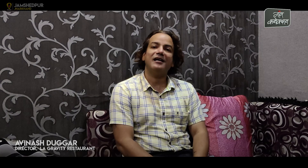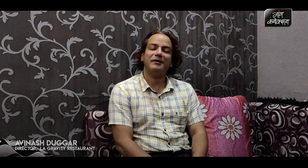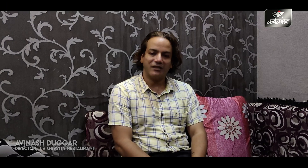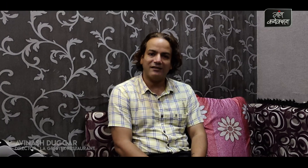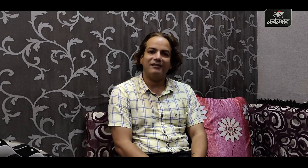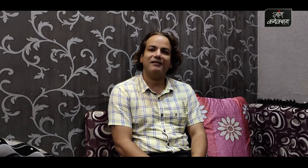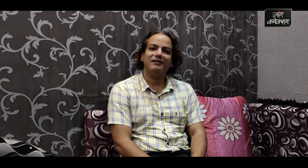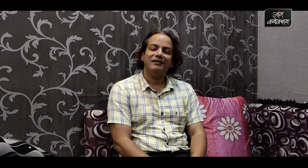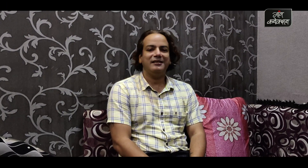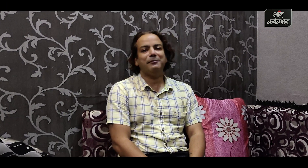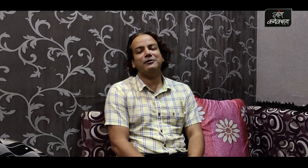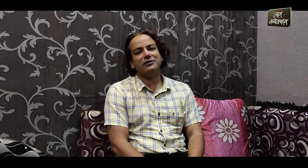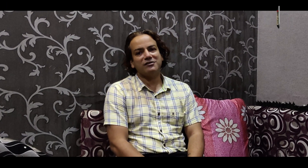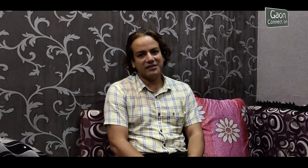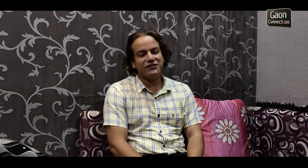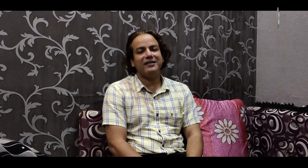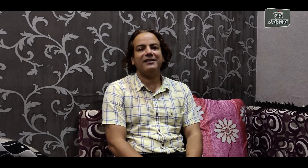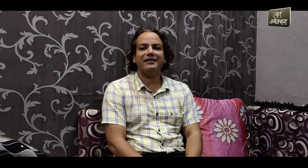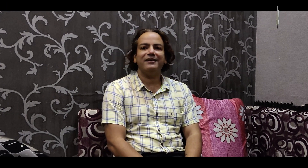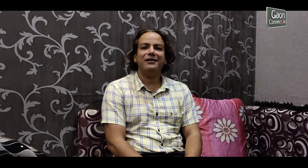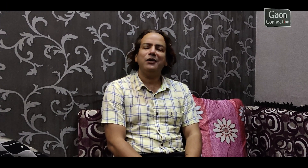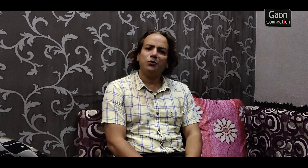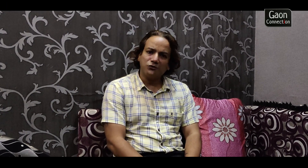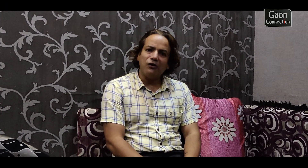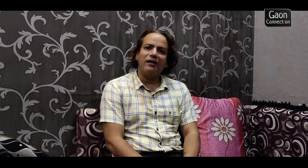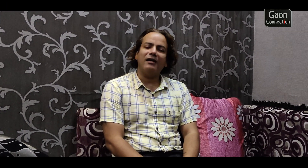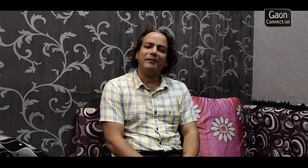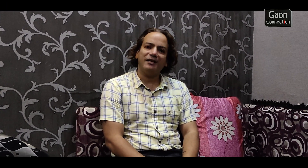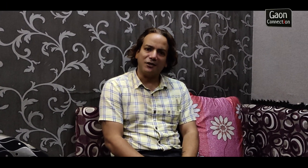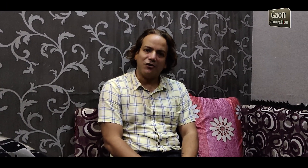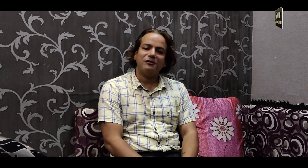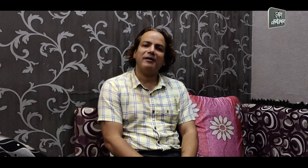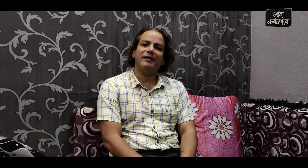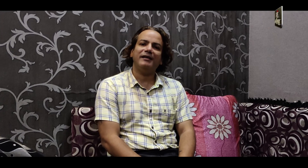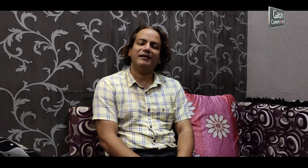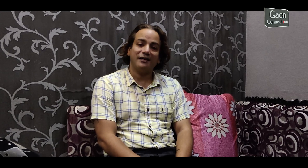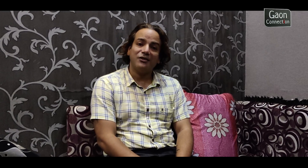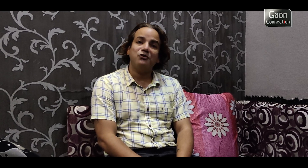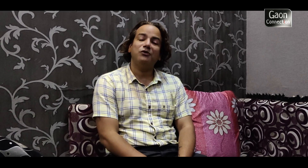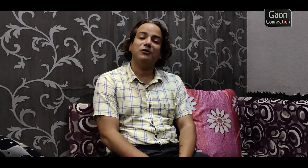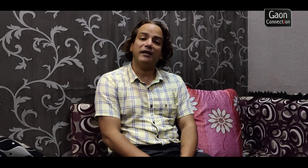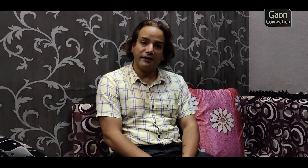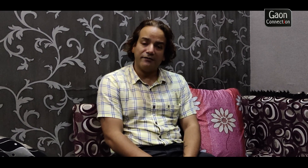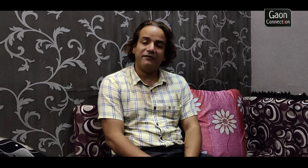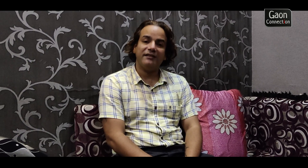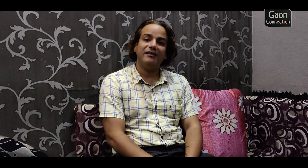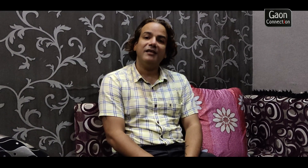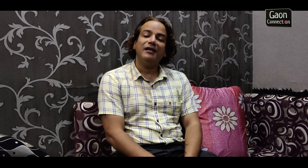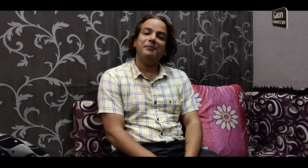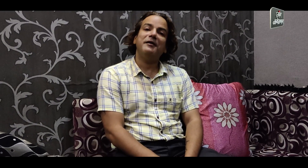सामने चलाता था, ये बात 2016 की है। उस दौरान मेरे कियोस्क में एक लड़की जो डेव थी अपने